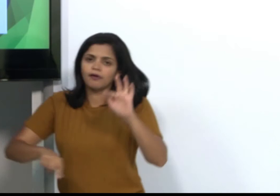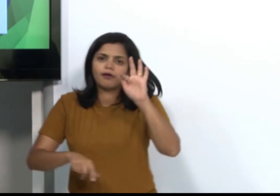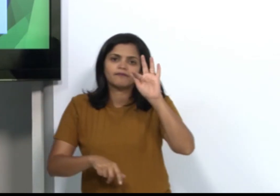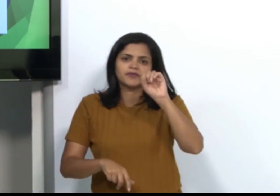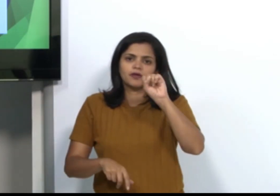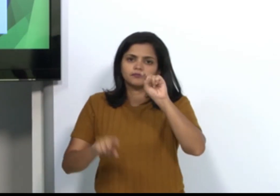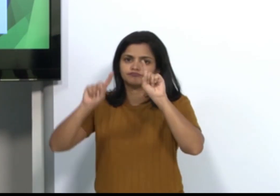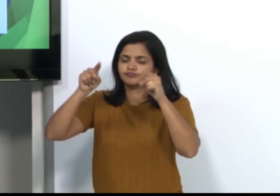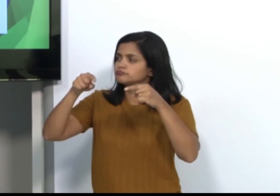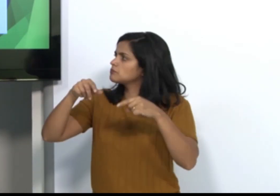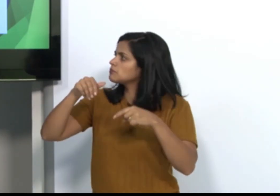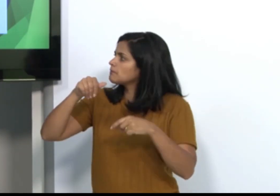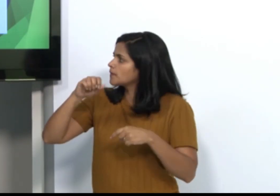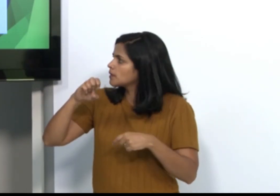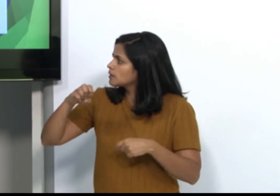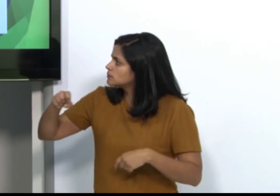vários sinais.